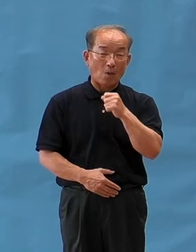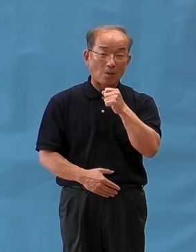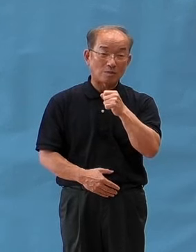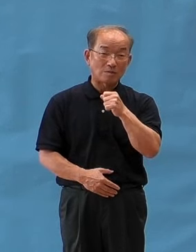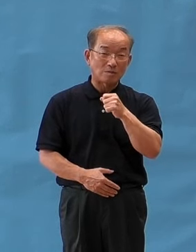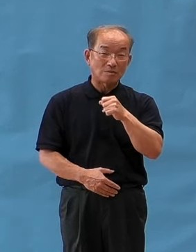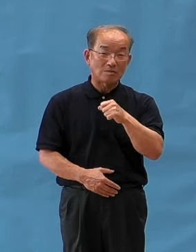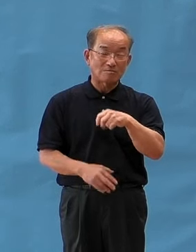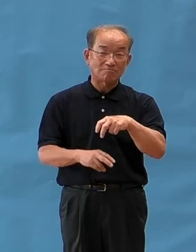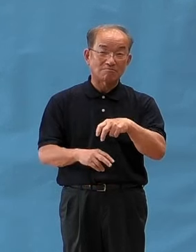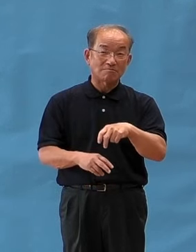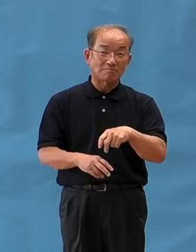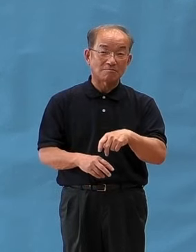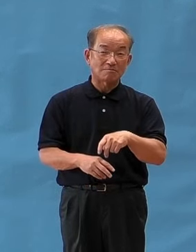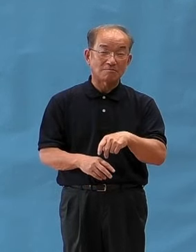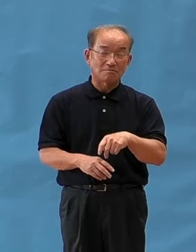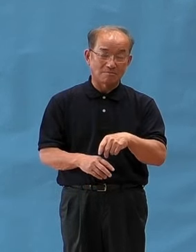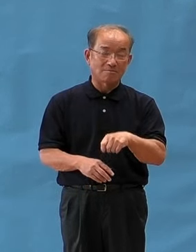も